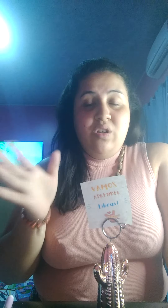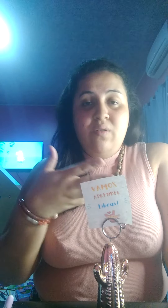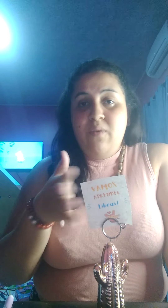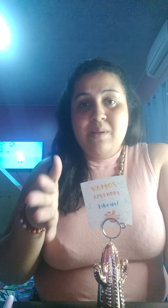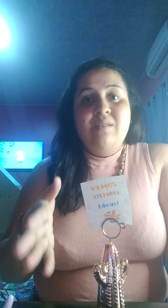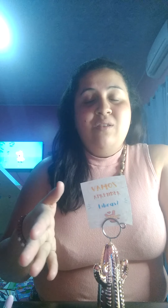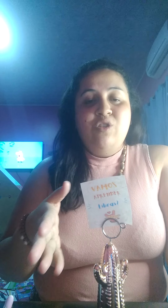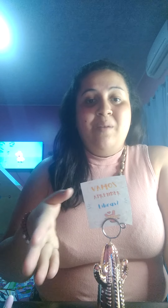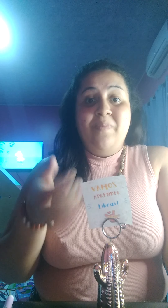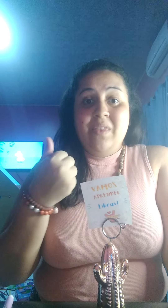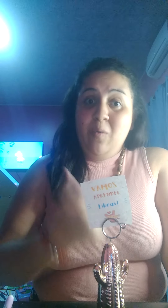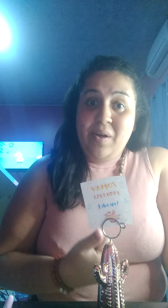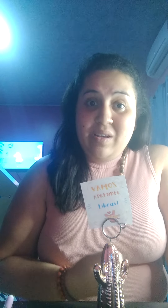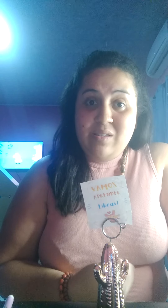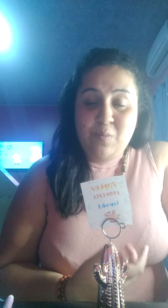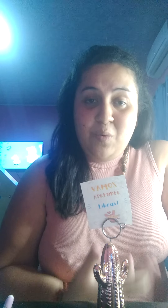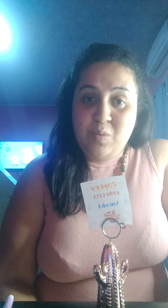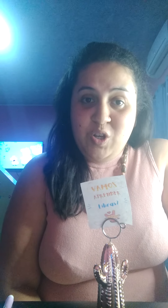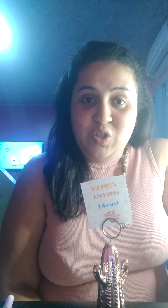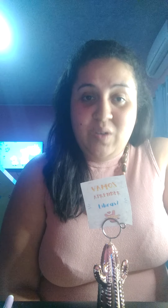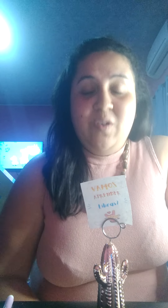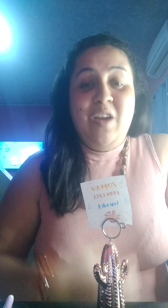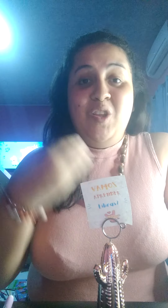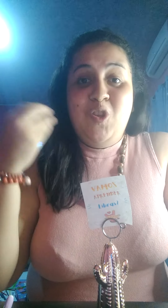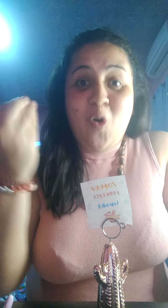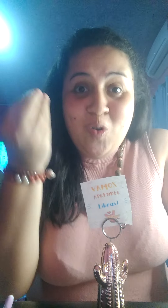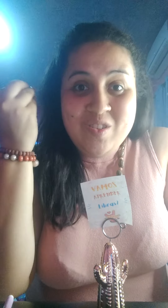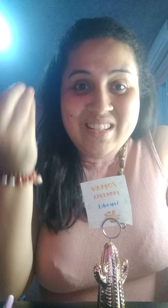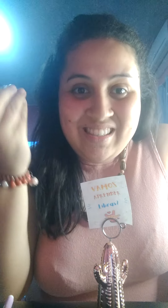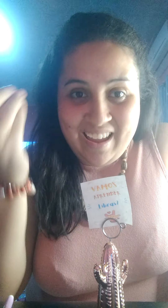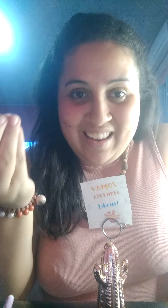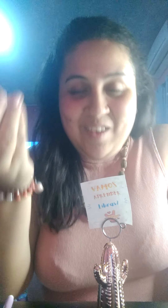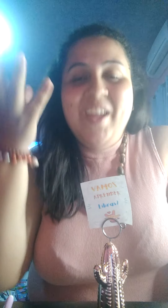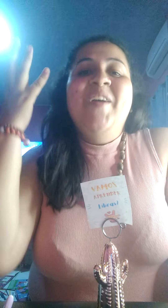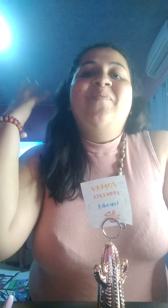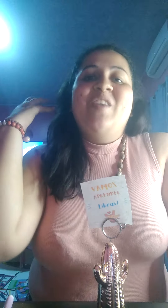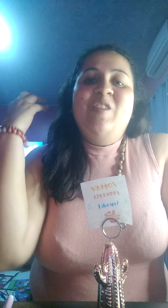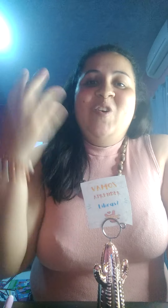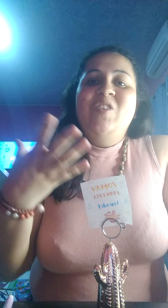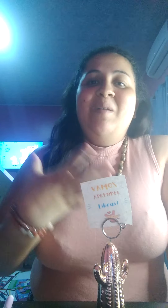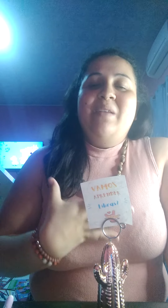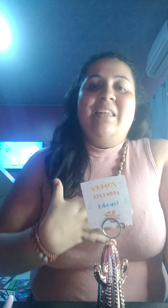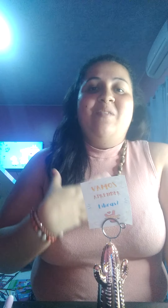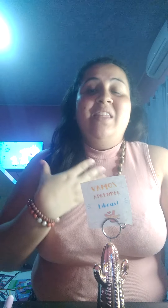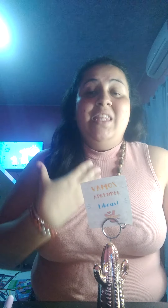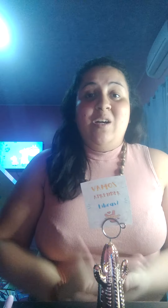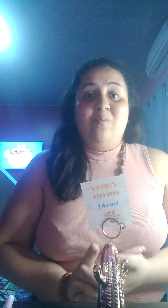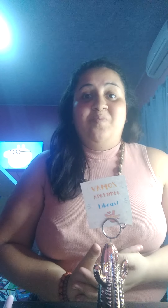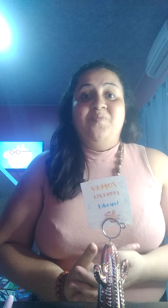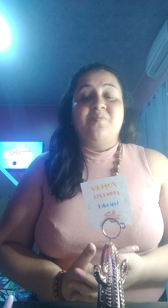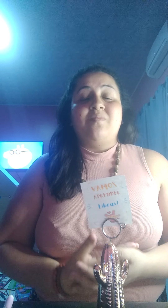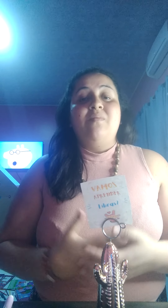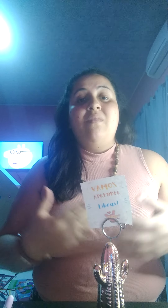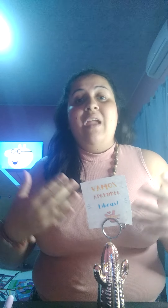não vou mais assistir. Não é esse o meu objetivo, eu quero que todos entendam e todos aprendam. Então, a